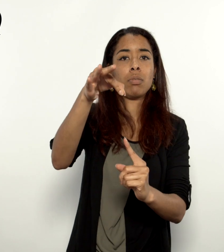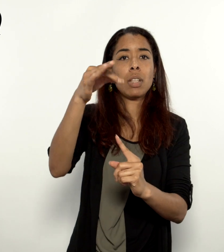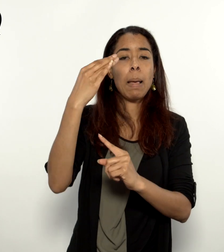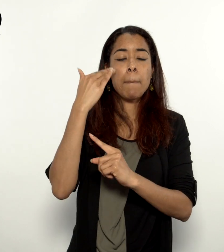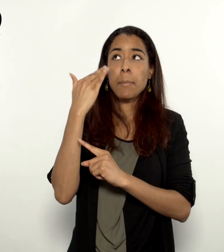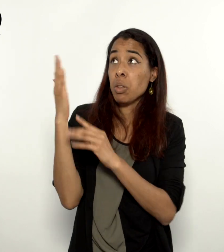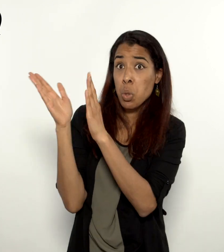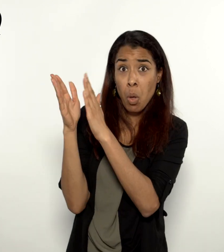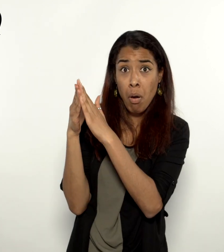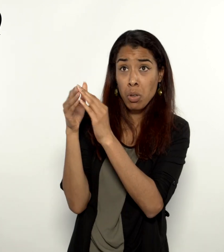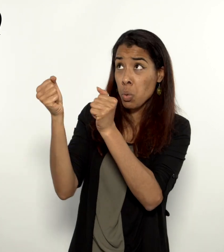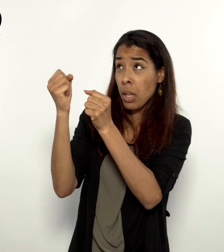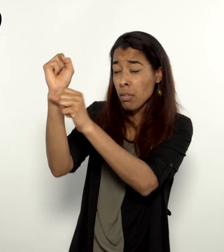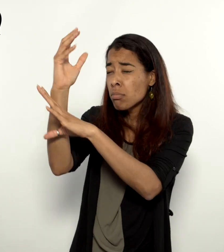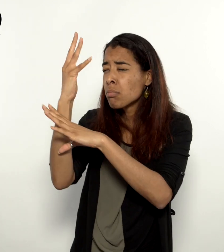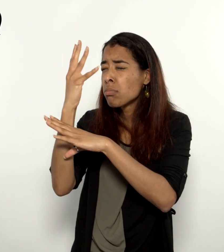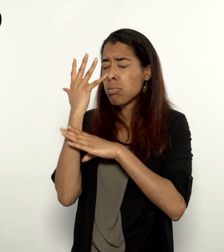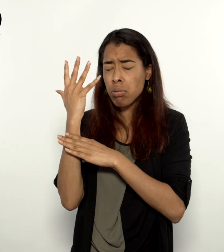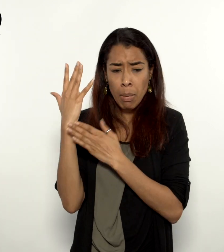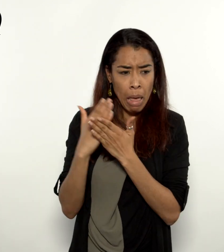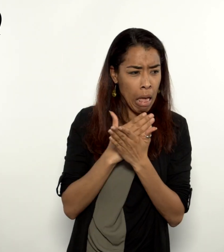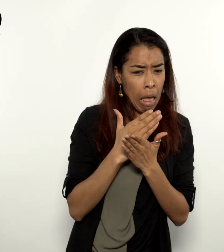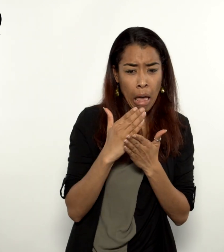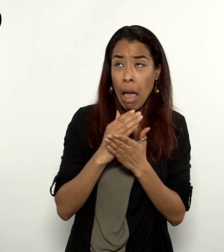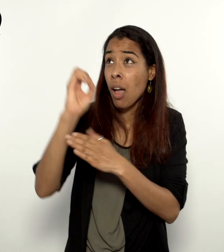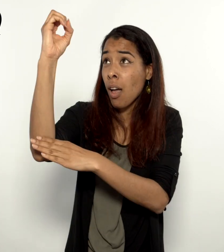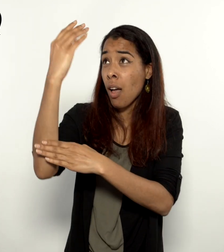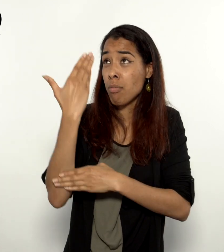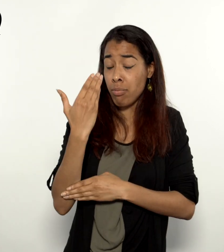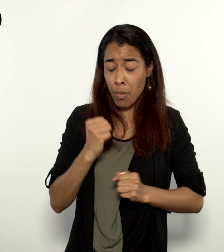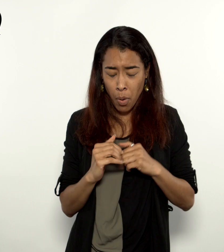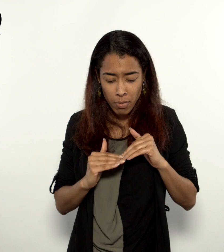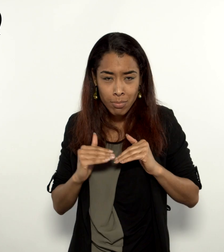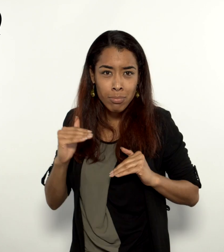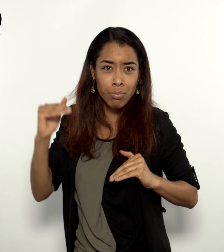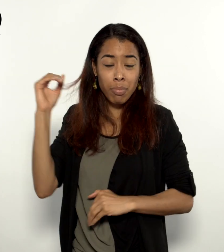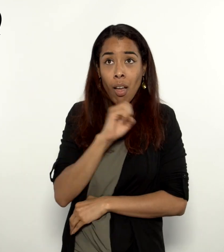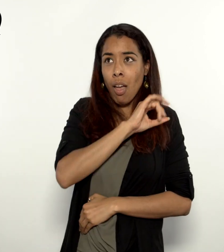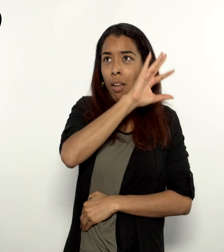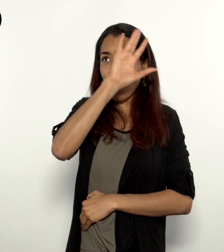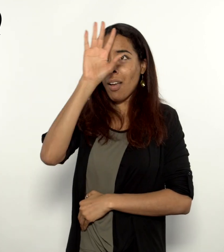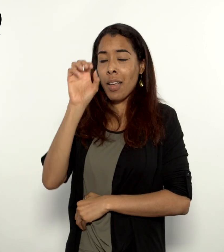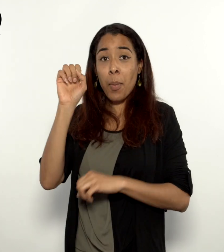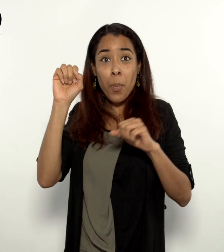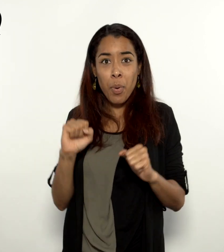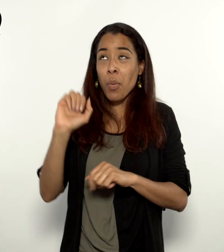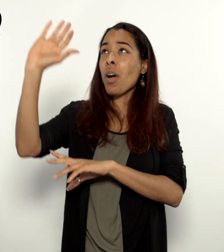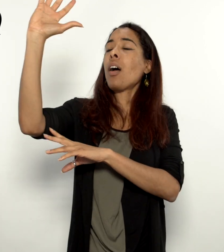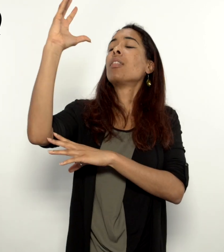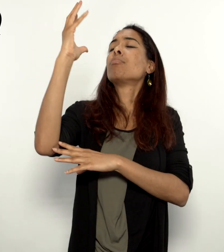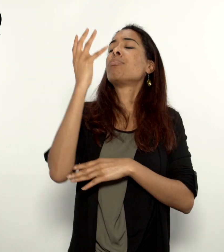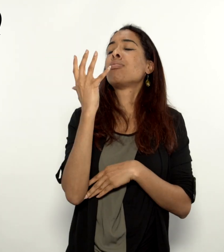choix. Il vous dirigera sur les sentiers qu'il a tracés pour vous. Il vous fera briller et vous aidera à grandir, car sa lumière repose sur